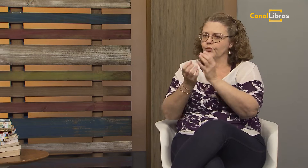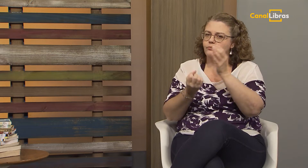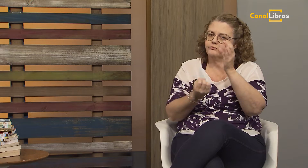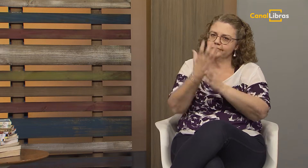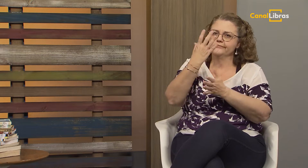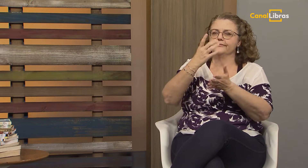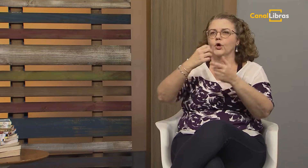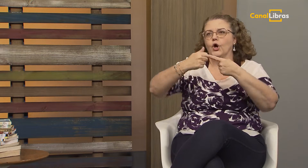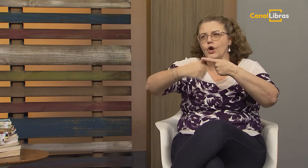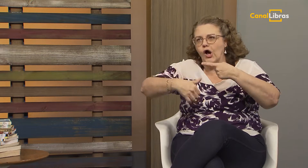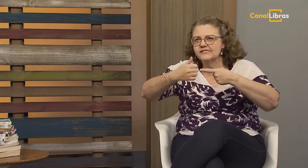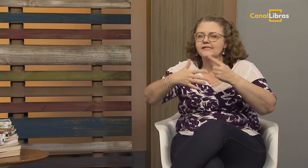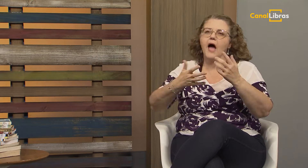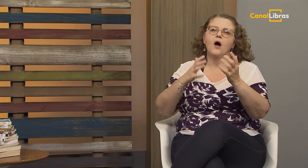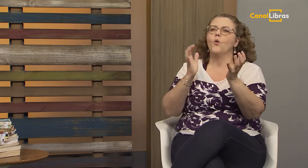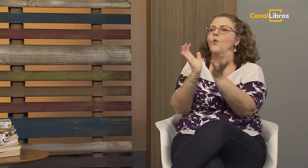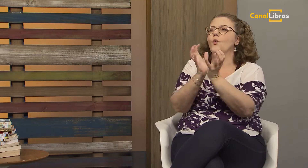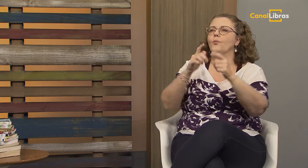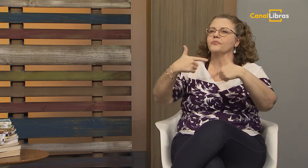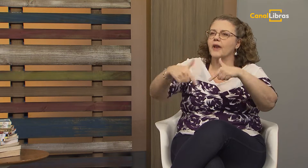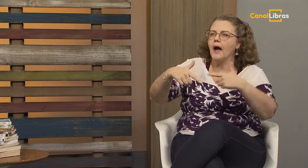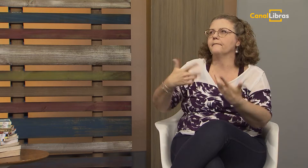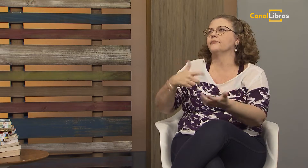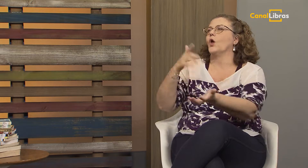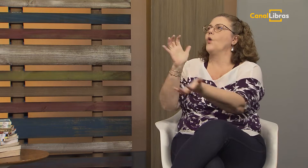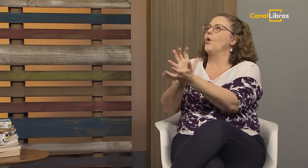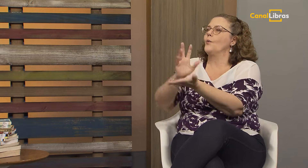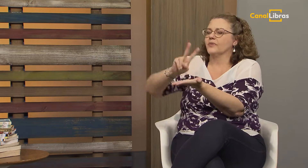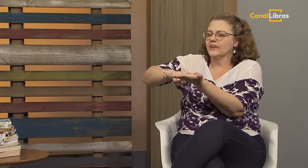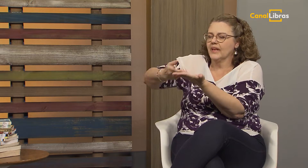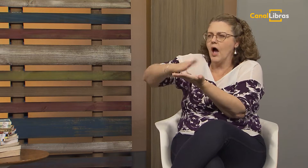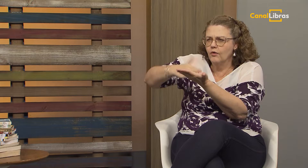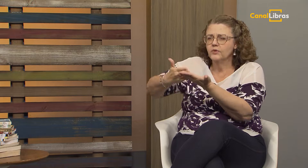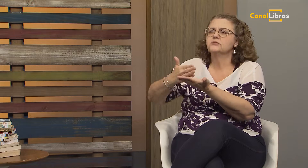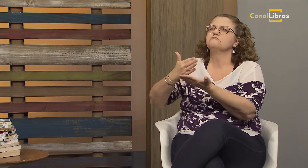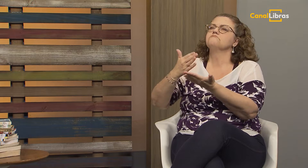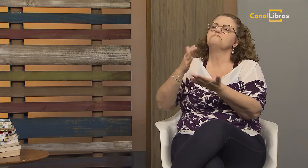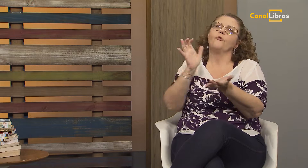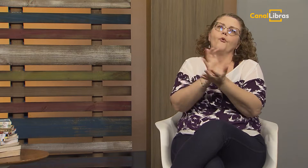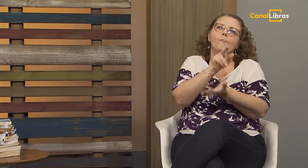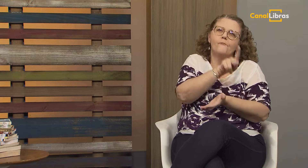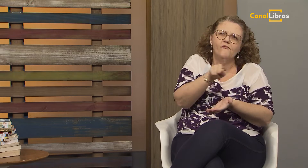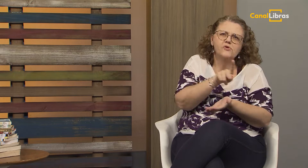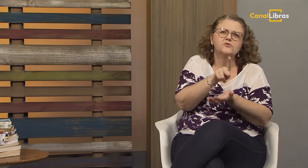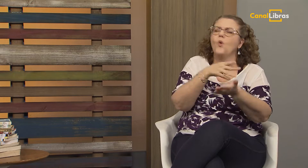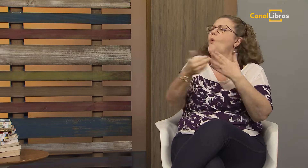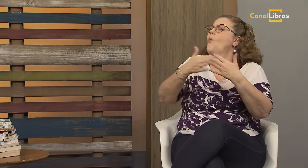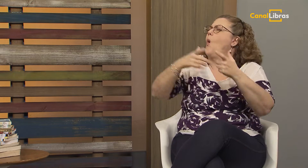Grupos de trabalho, tradutores e intérpretes de Libras, professores, em diferentes contextos, como teatro, poesia.